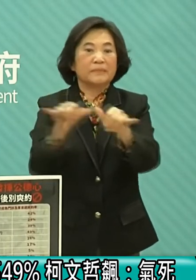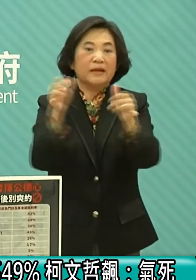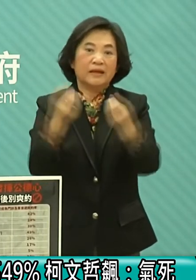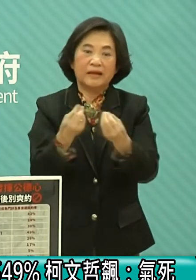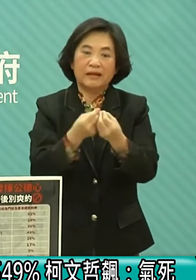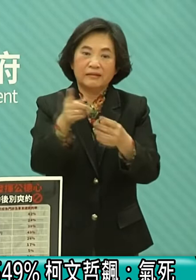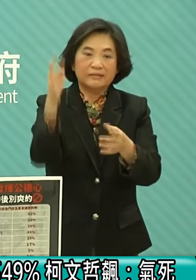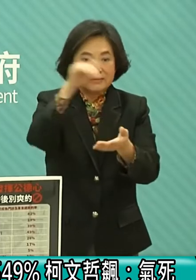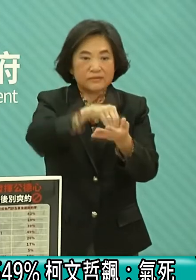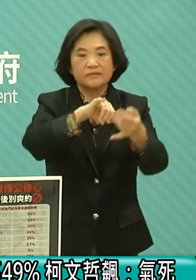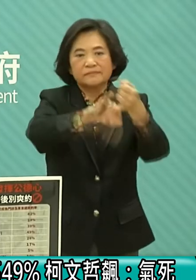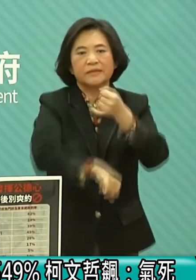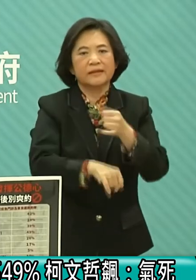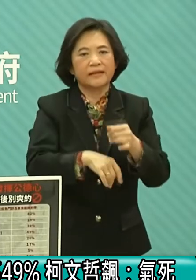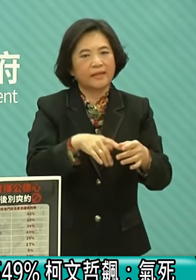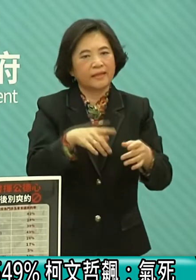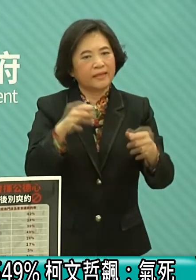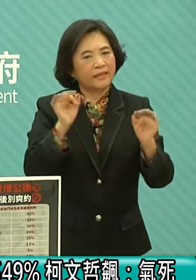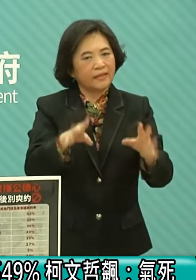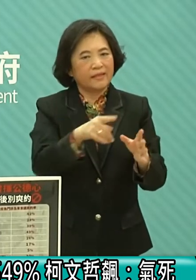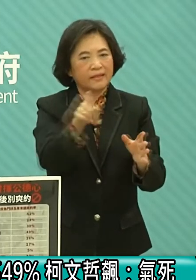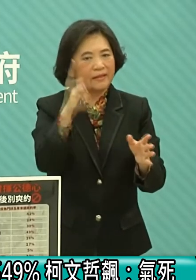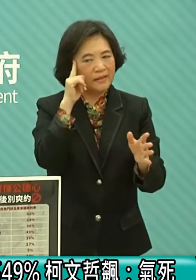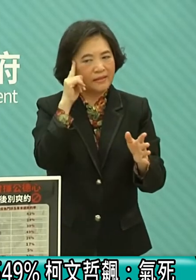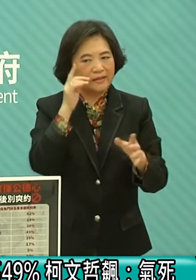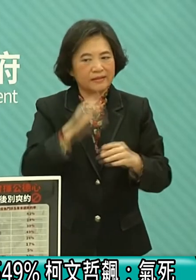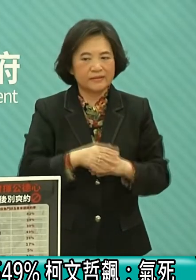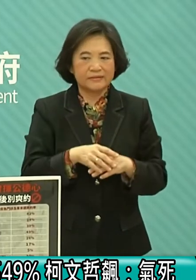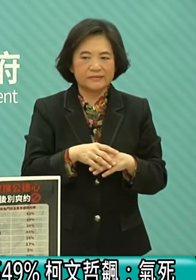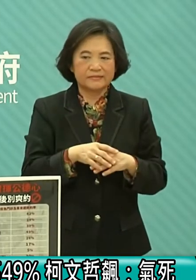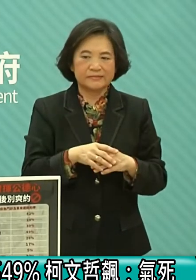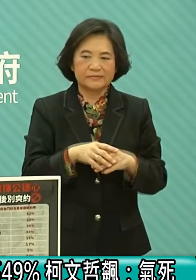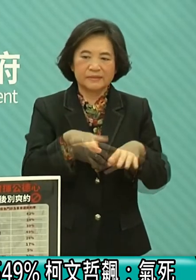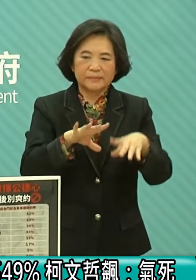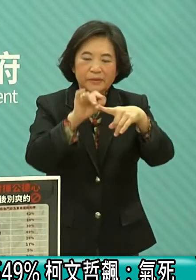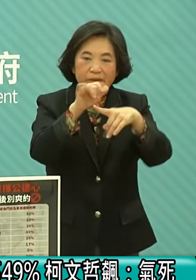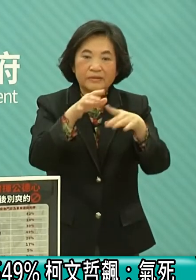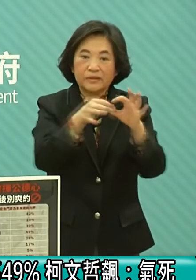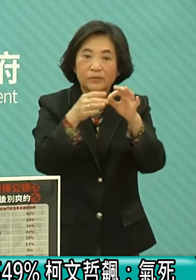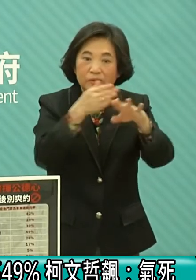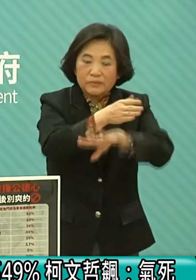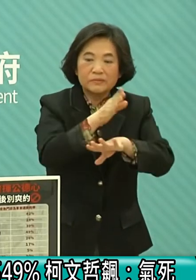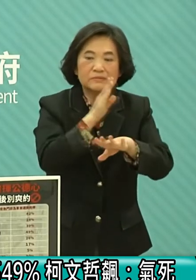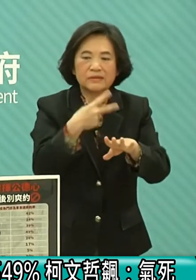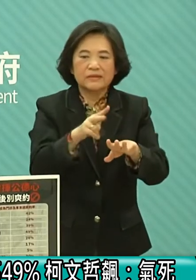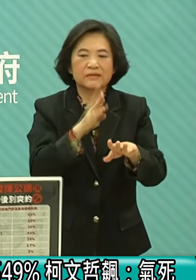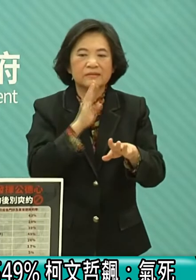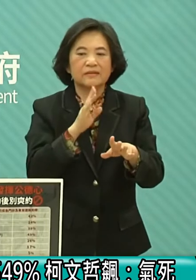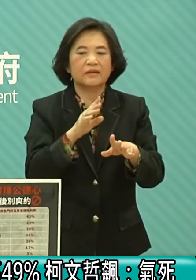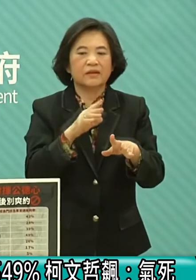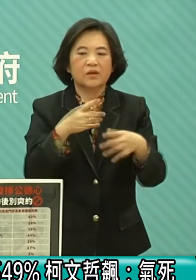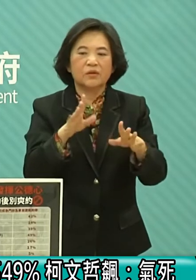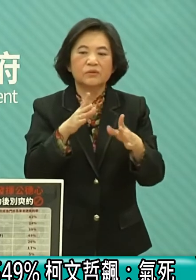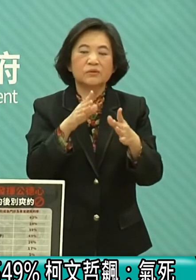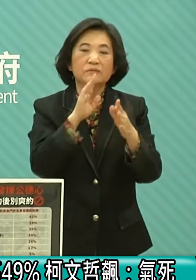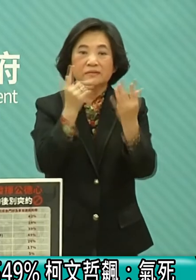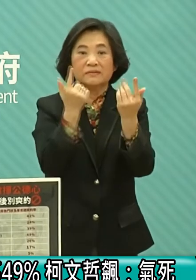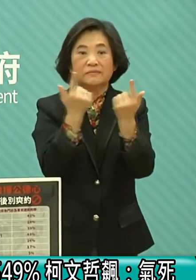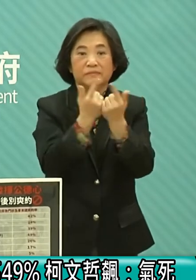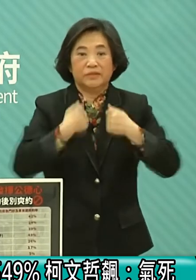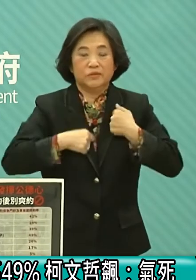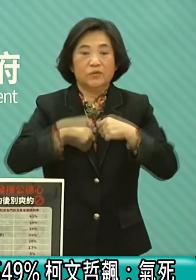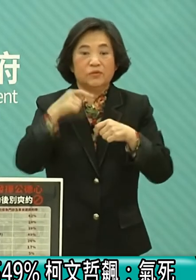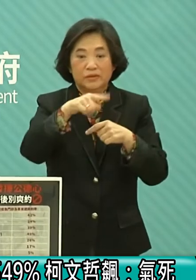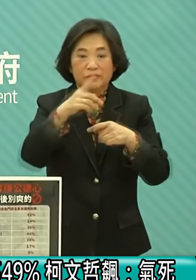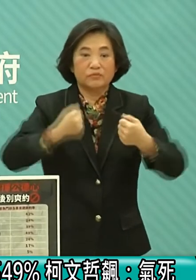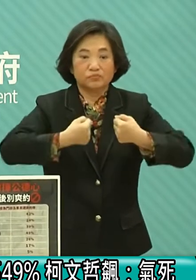是，哦。最少的冠度都还5%哦，这个我们赤北科的车来数还有30%，我已经查过了，你